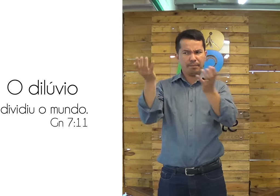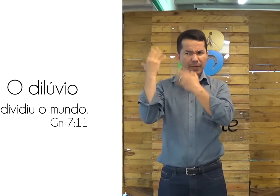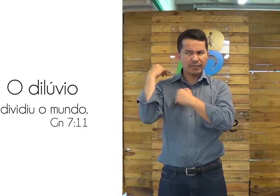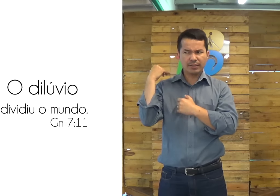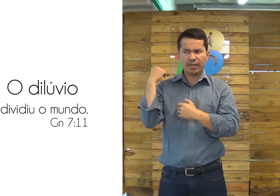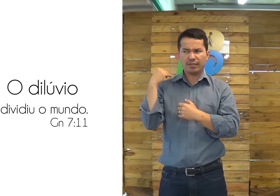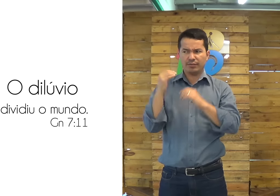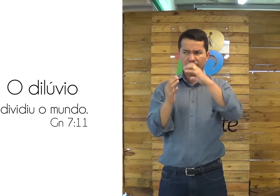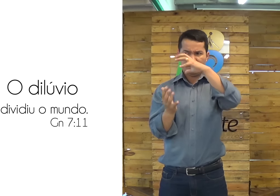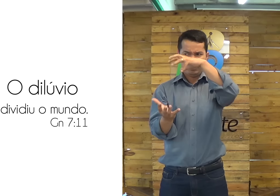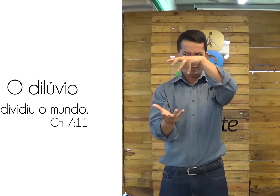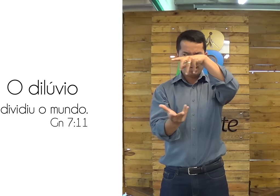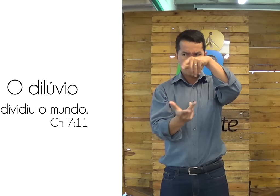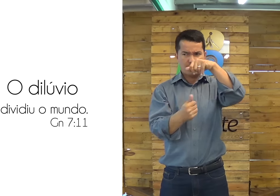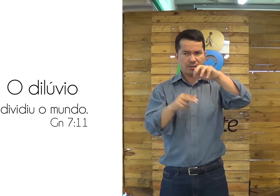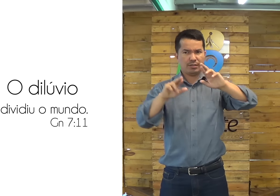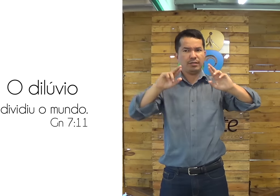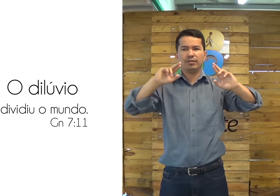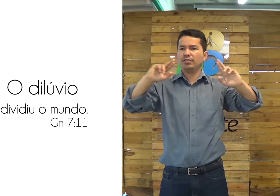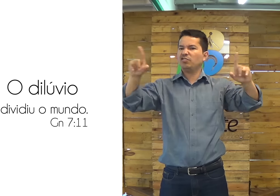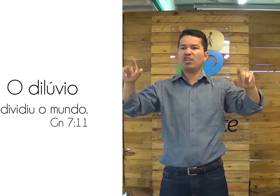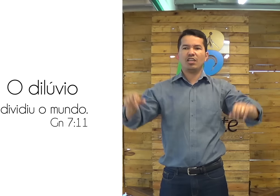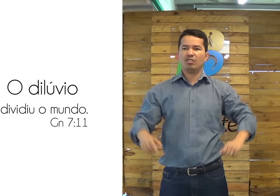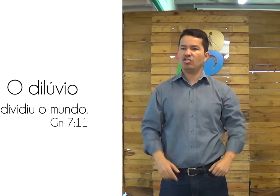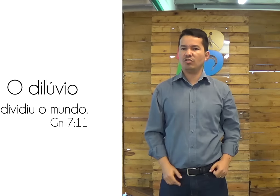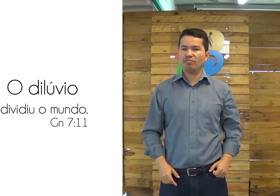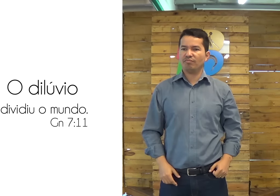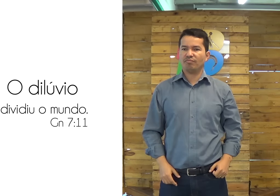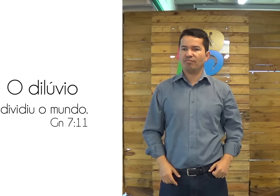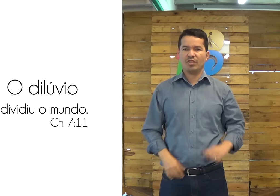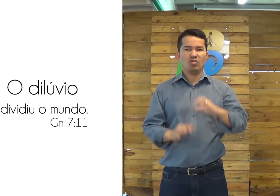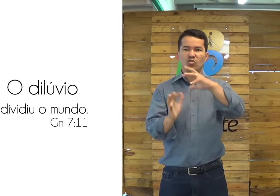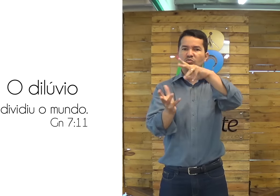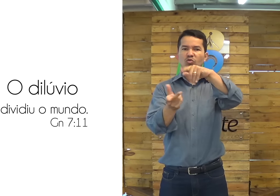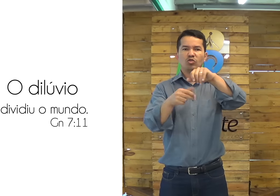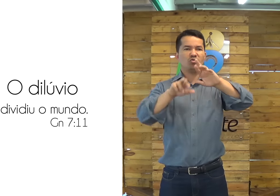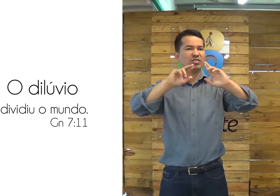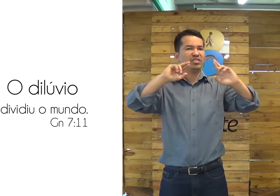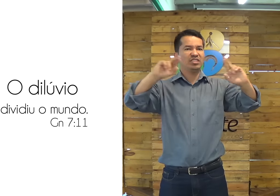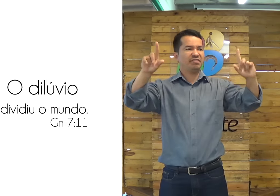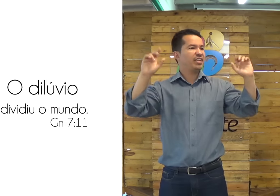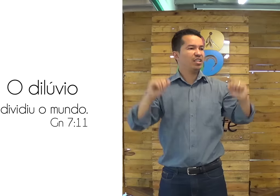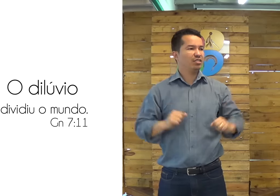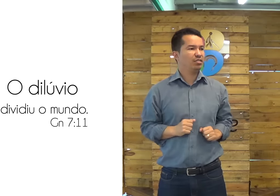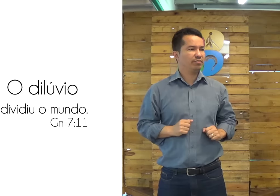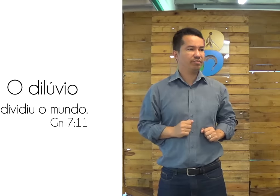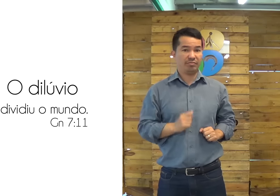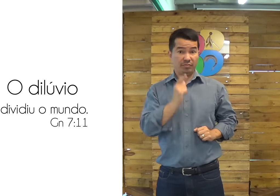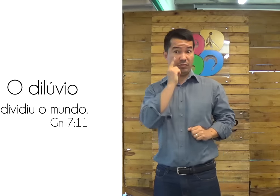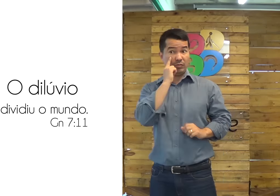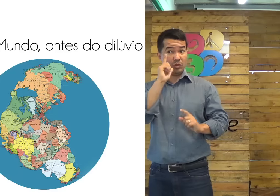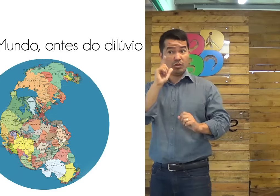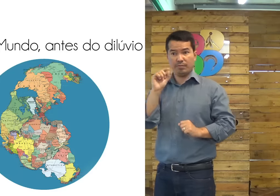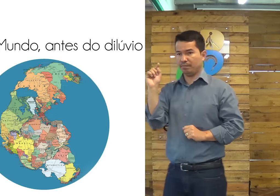pensei Nossa no passado o mundo era diferente era diferente quer